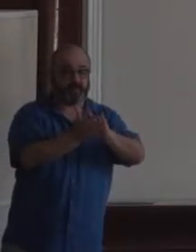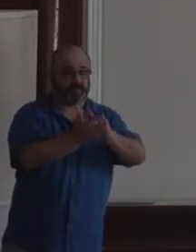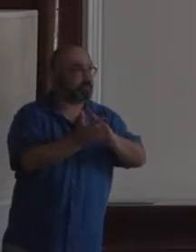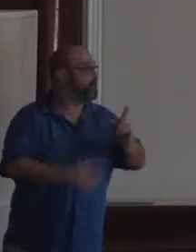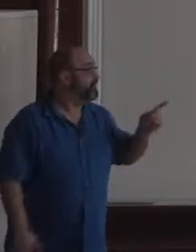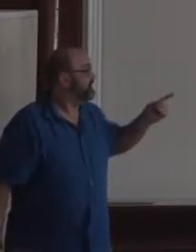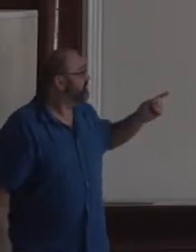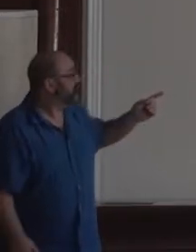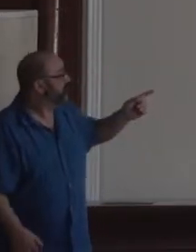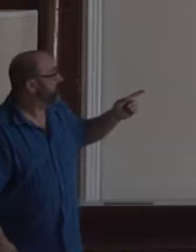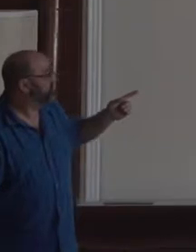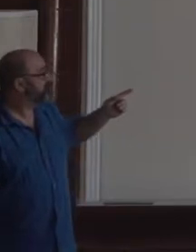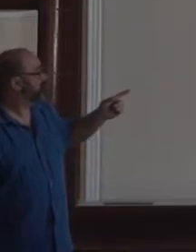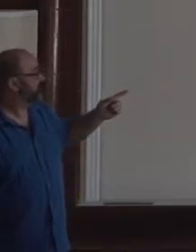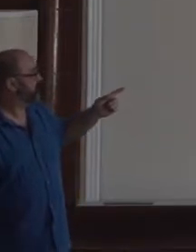ici,